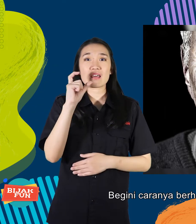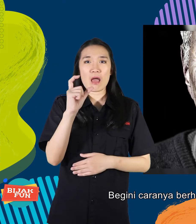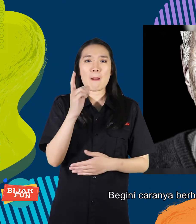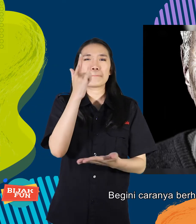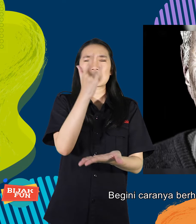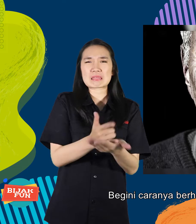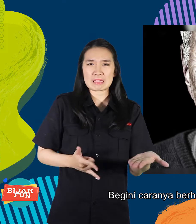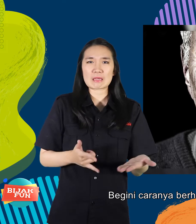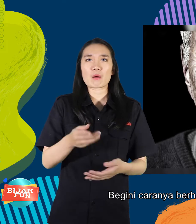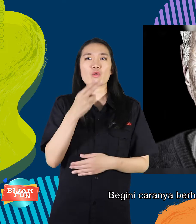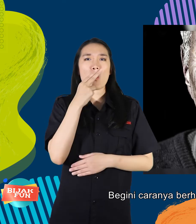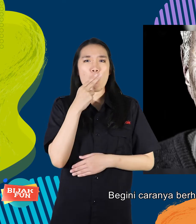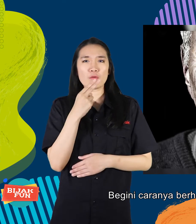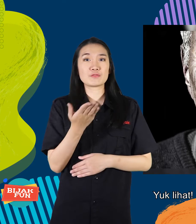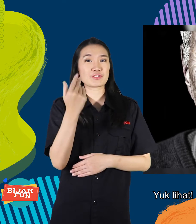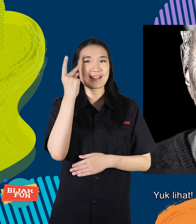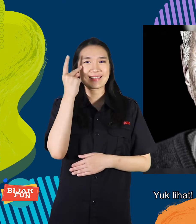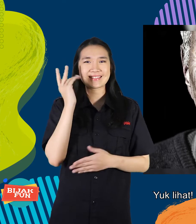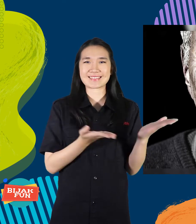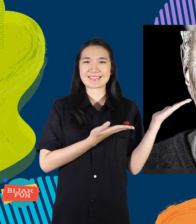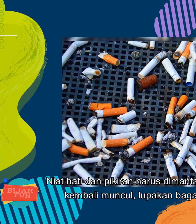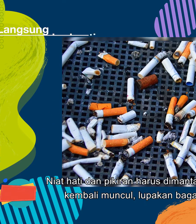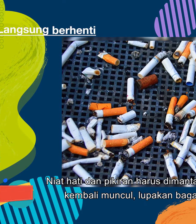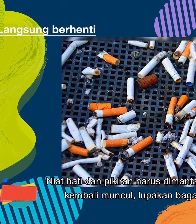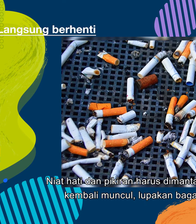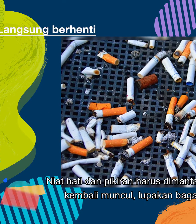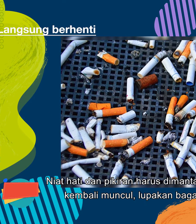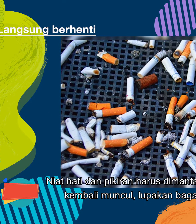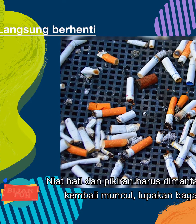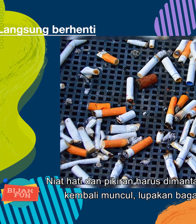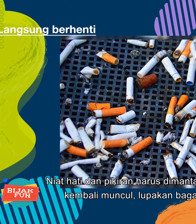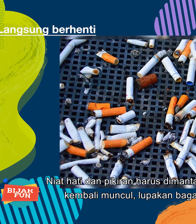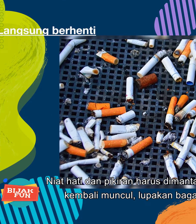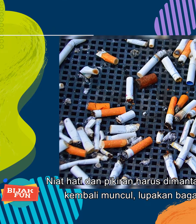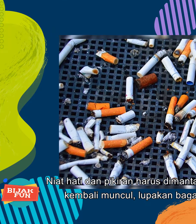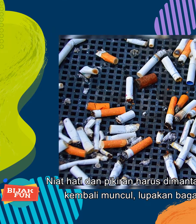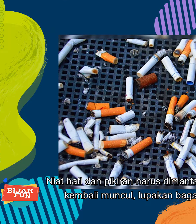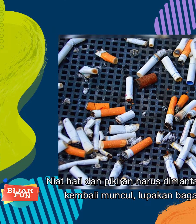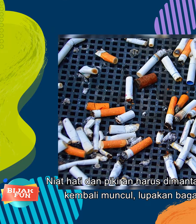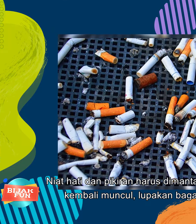Begini cara-caranya. Yuk lihat. 1. Langsung berhenti.